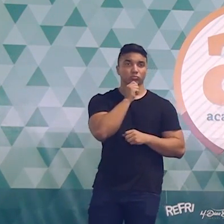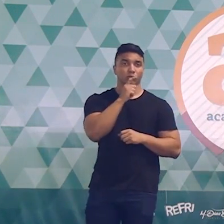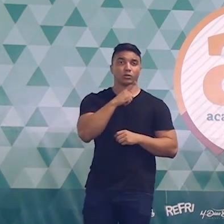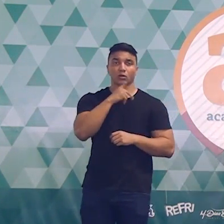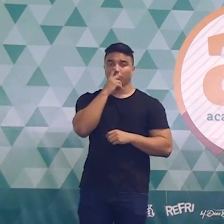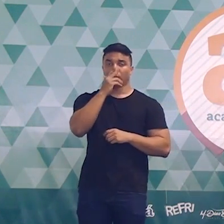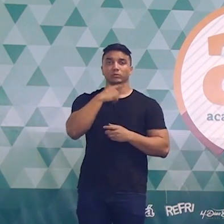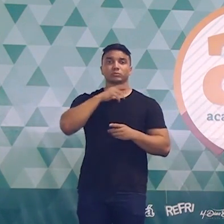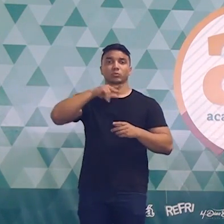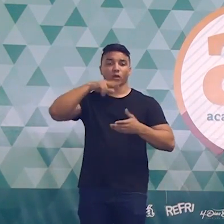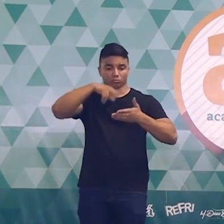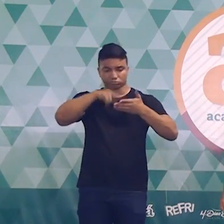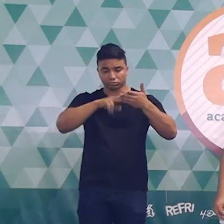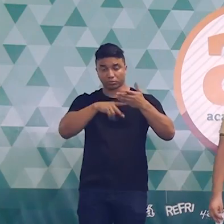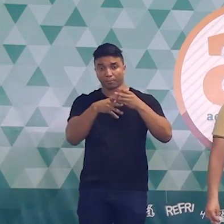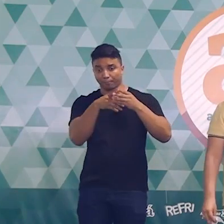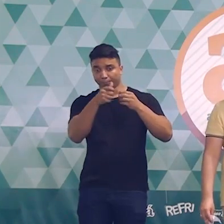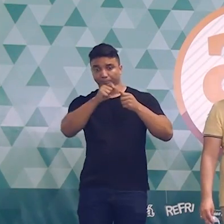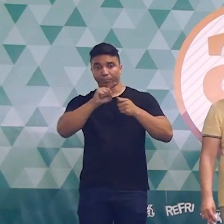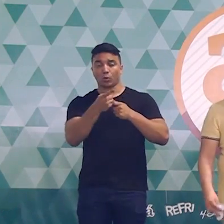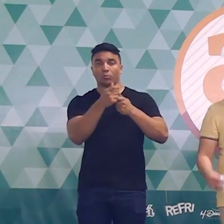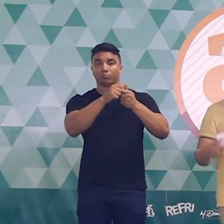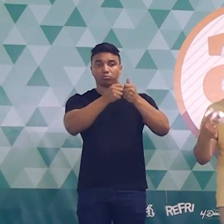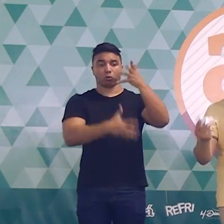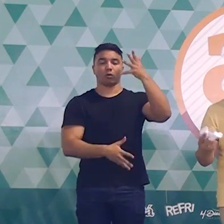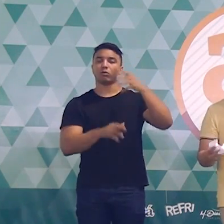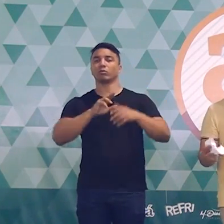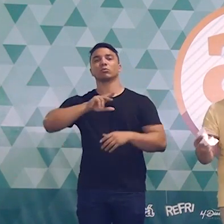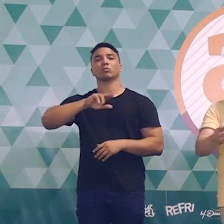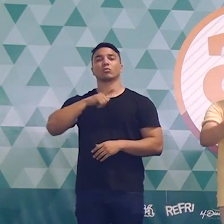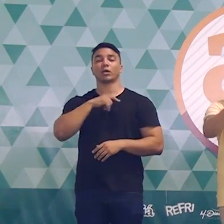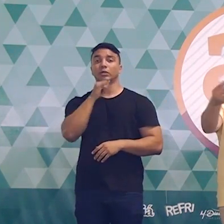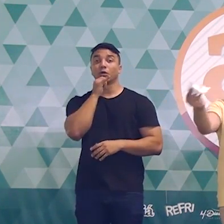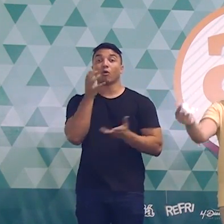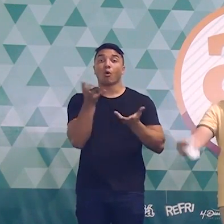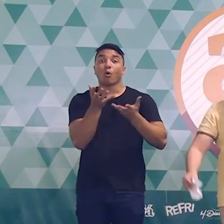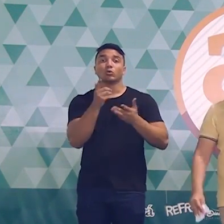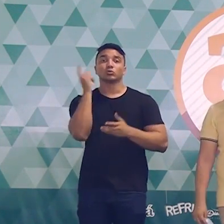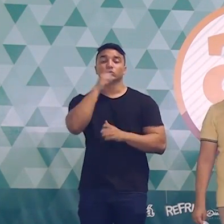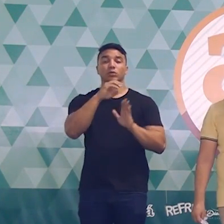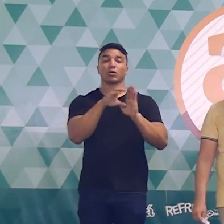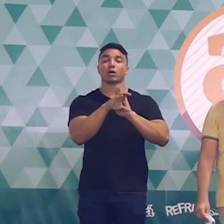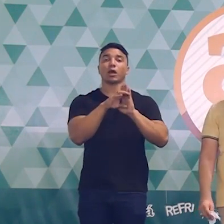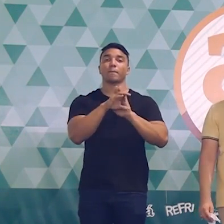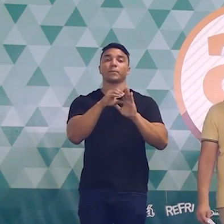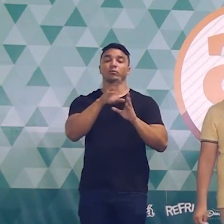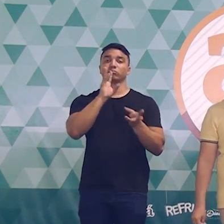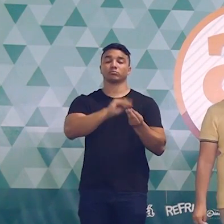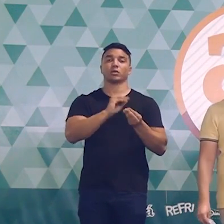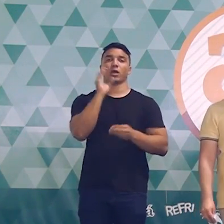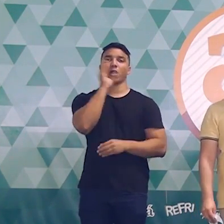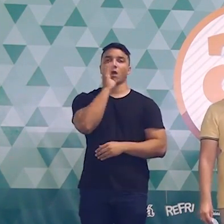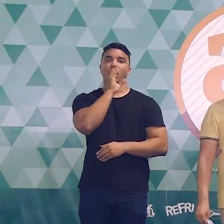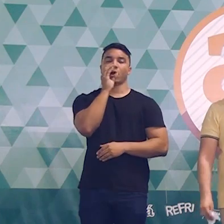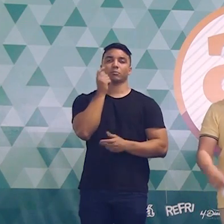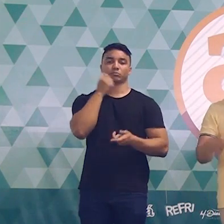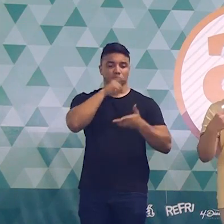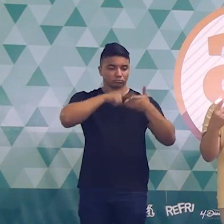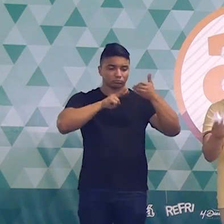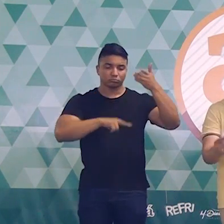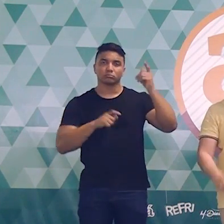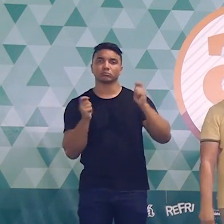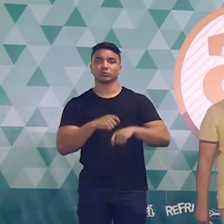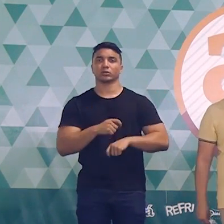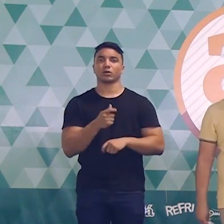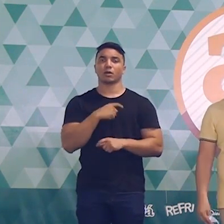não são tantas páginas assim não. Hoje, numa noite hoje, você lê um capítulo de dissertação, rapaz. Palavras